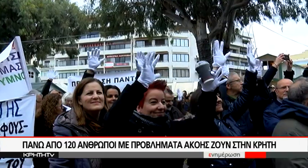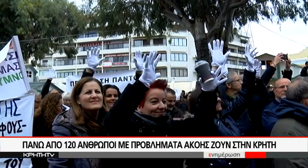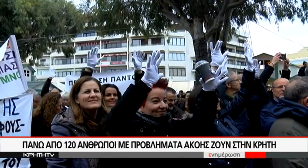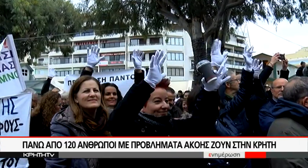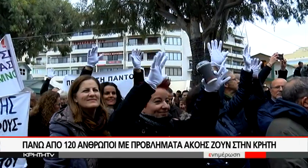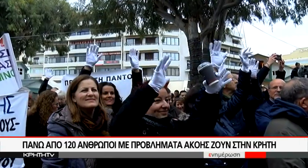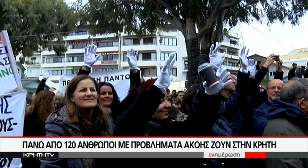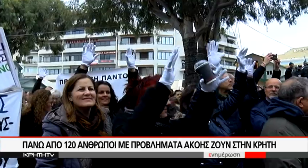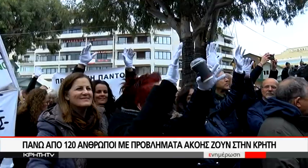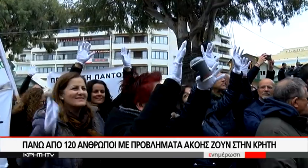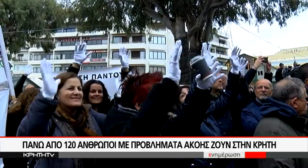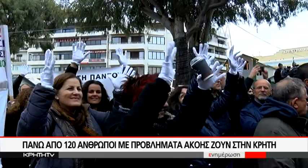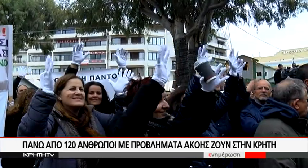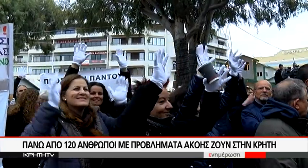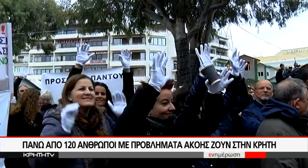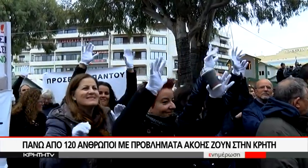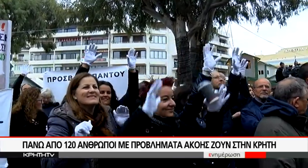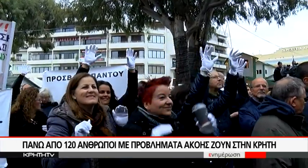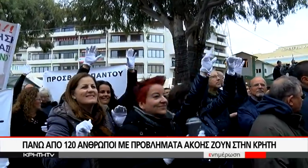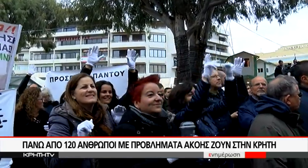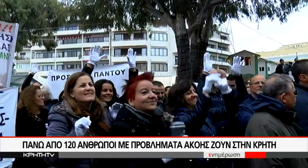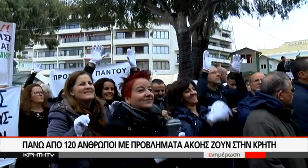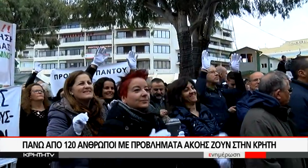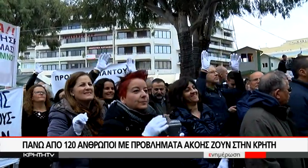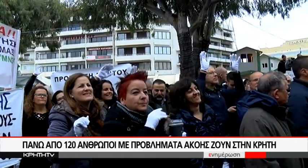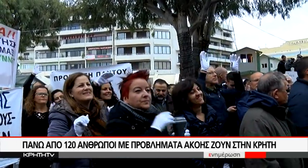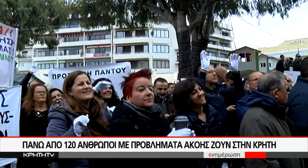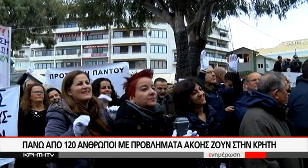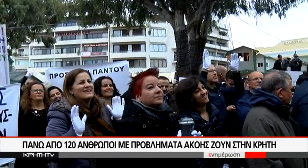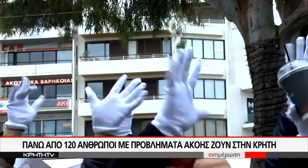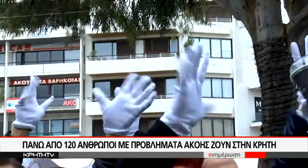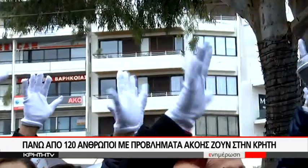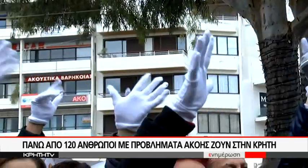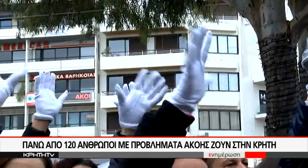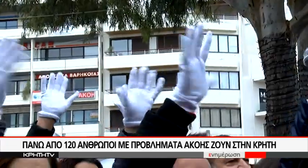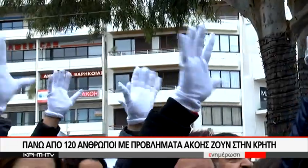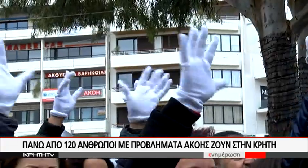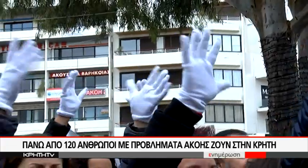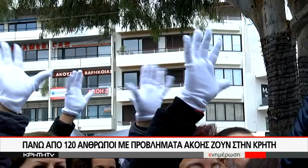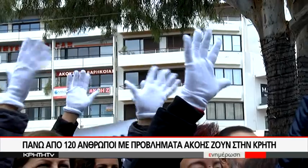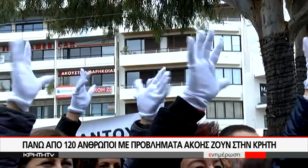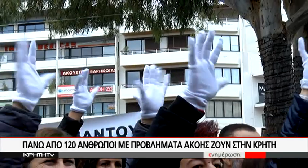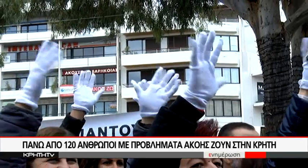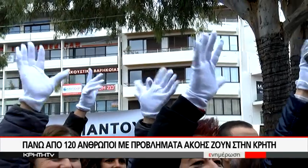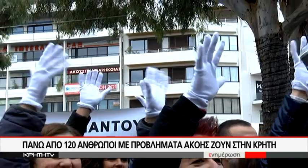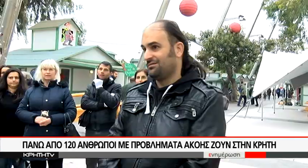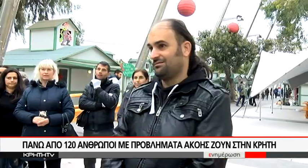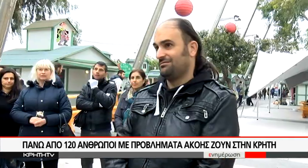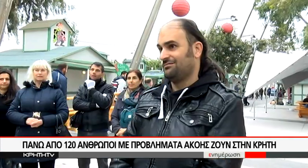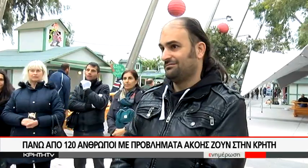τόσο κεντρικά όσο και σε επίπεδο τοπικής αυτοδιοίκησης, δεν προβλέπει τη δυνατότητα επικοινωνίας. Δυστυχώς, εδώ στην Κρήτη δεν έχουμε